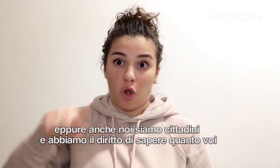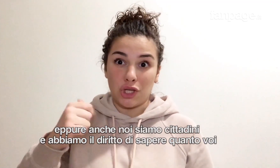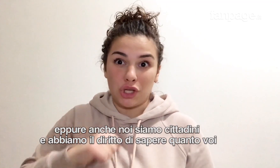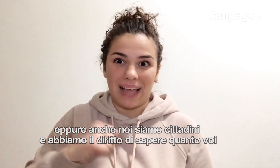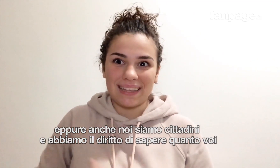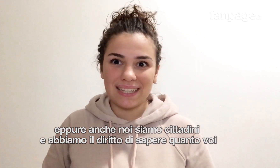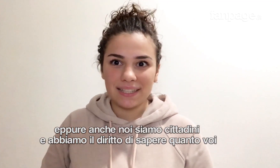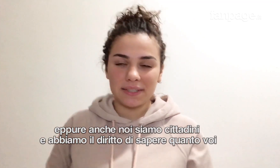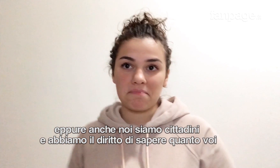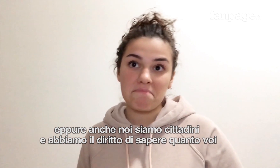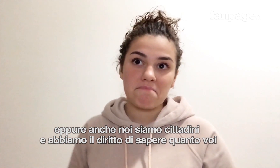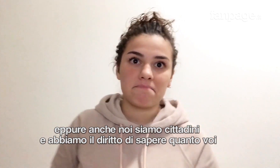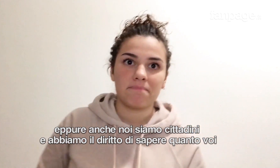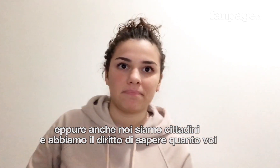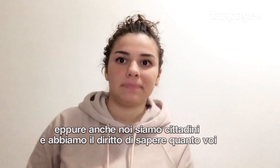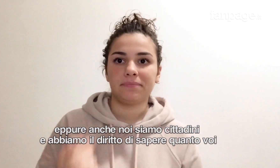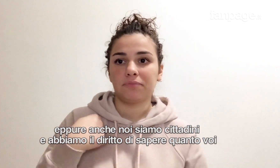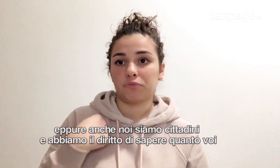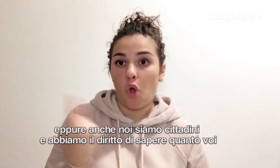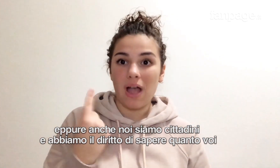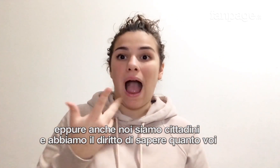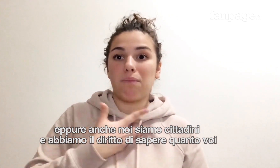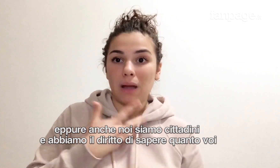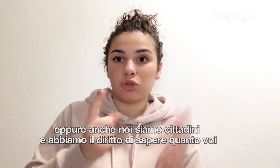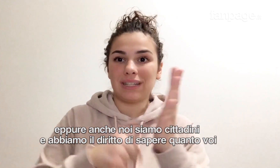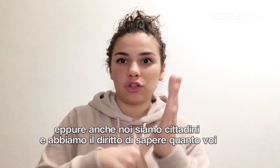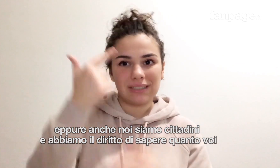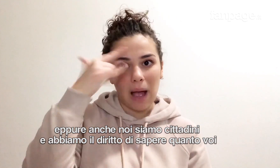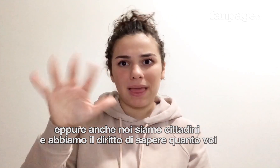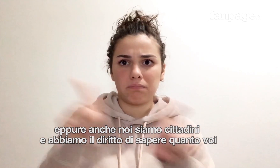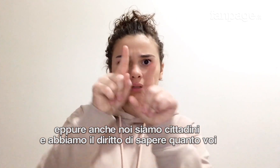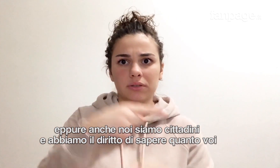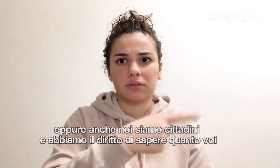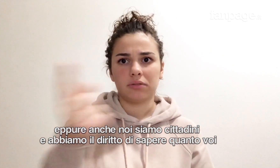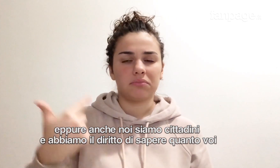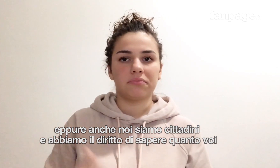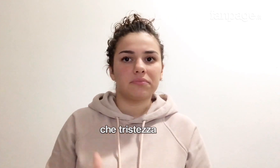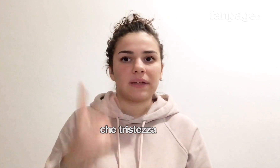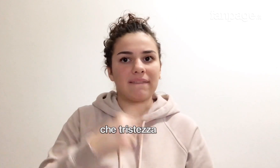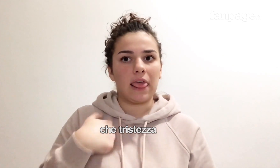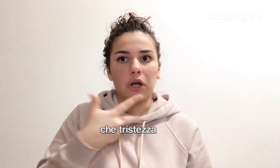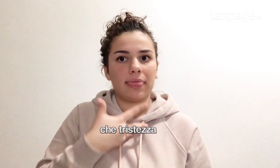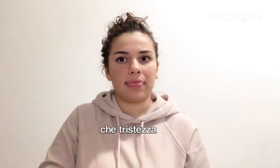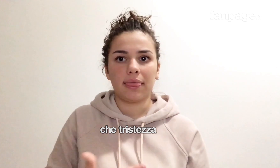Eppure anche noi siamo cittadini e abbiamo il diritto di sapere quanto vuoi. Che tristezza.